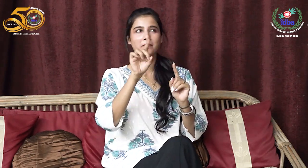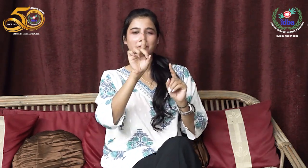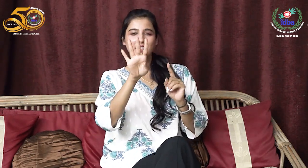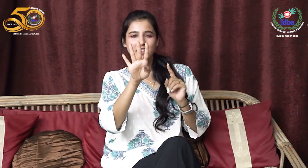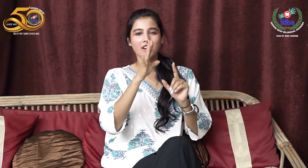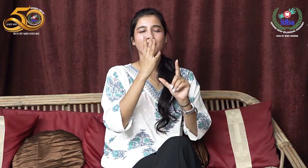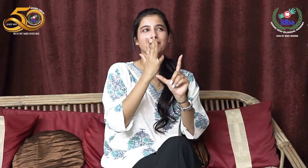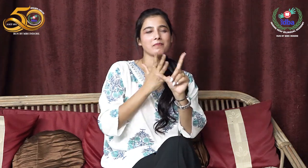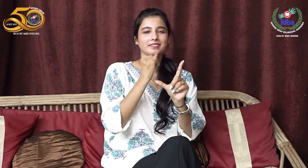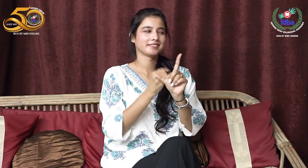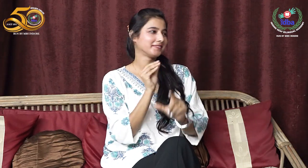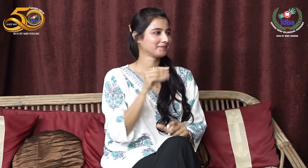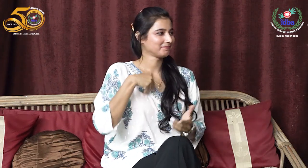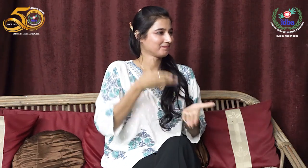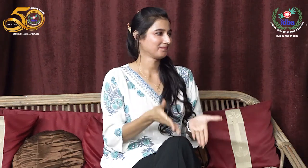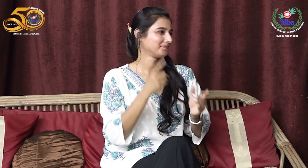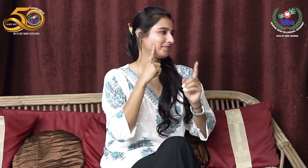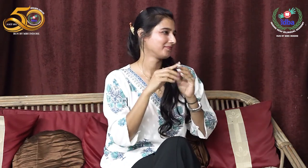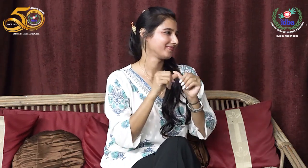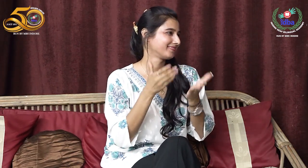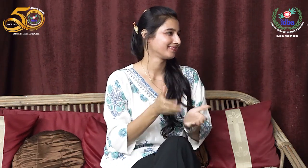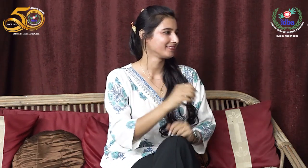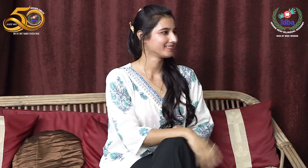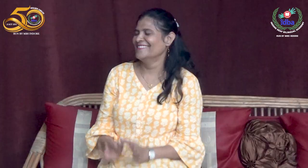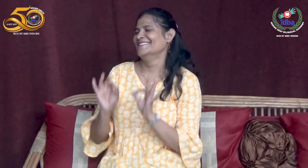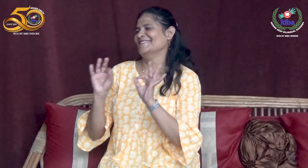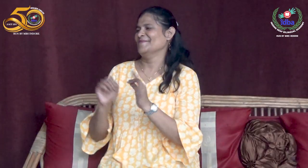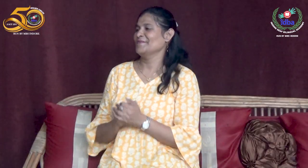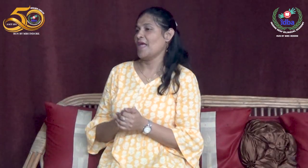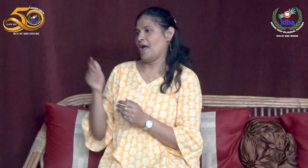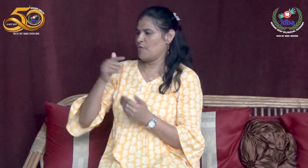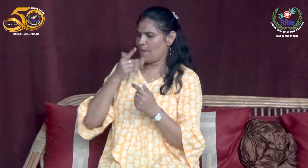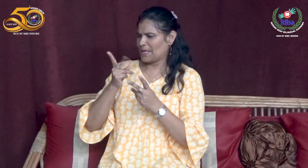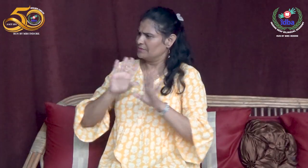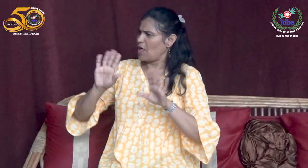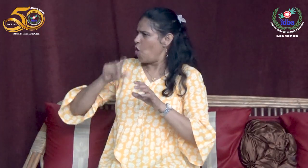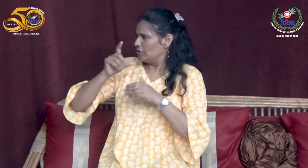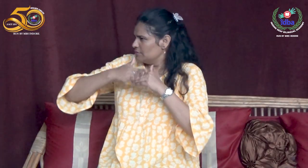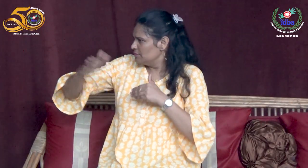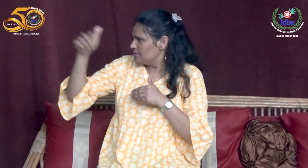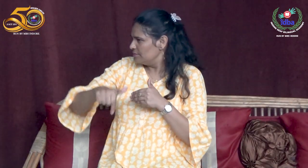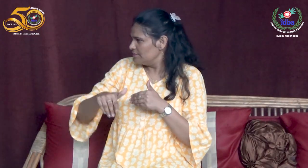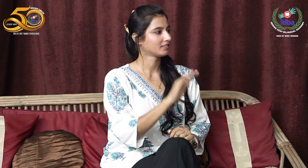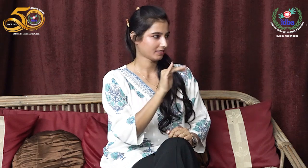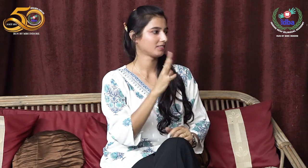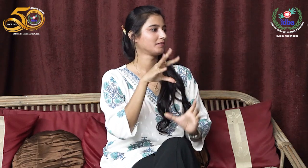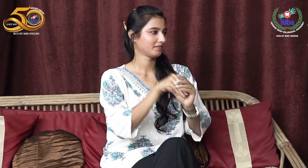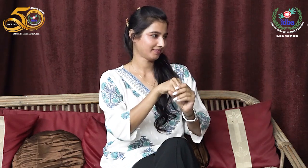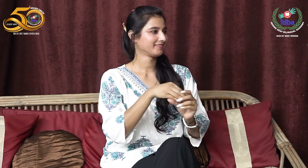उसके बाद 2014 या 15, 5-6 साल मैं जो है IDB में पढ़ी थी। गुड। उसके बाद आपने कॉलेज यहाँ नहीं किया?